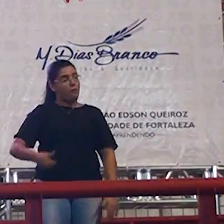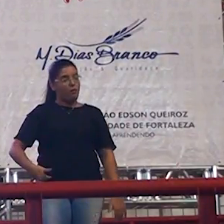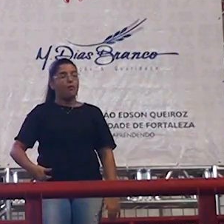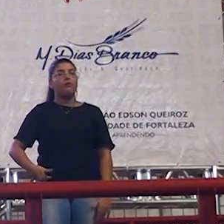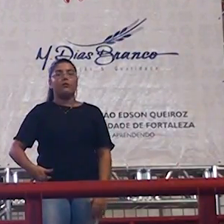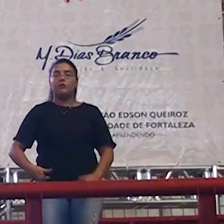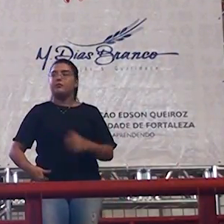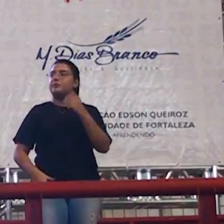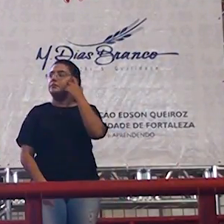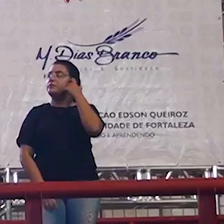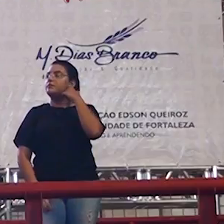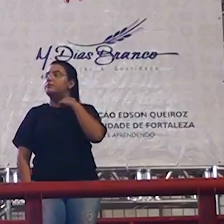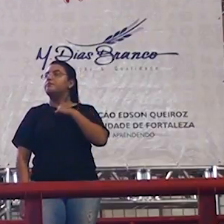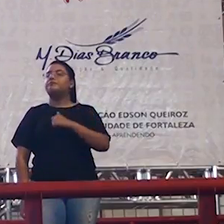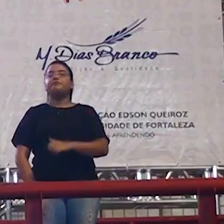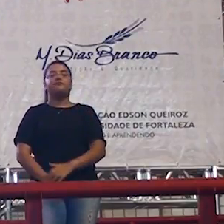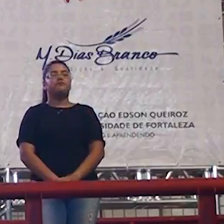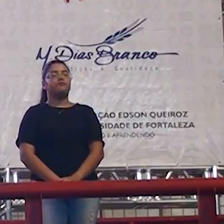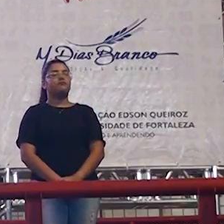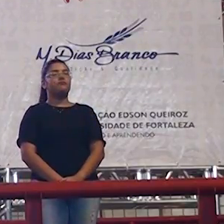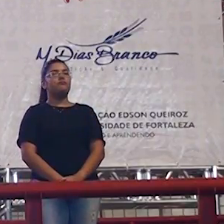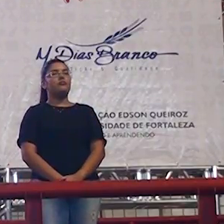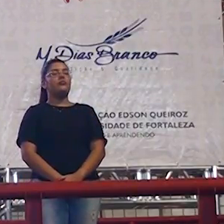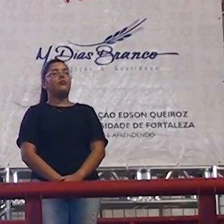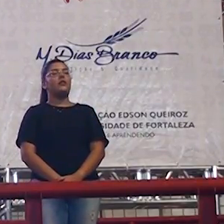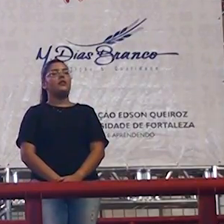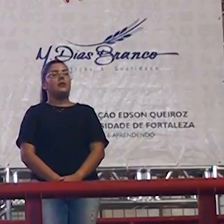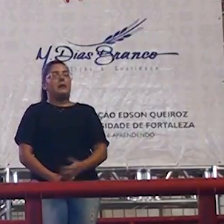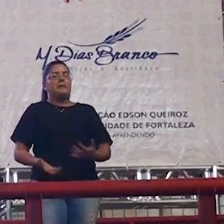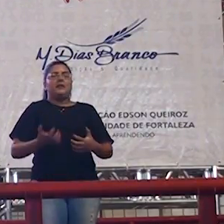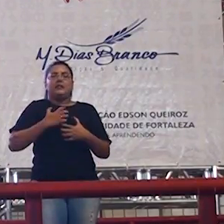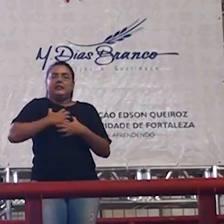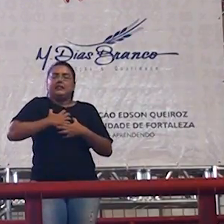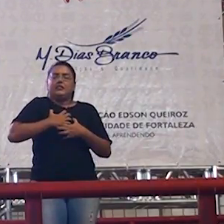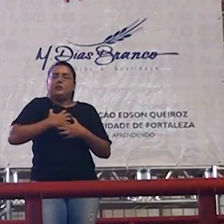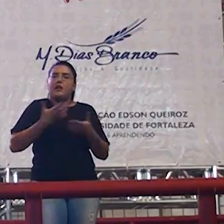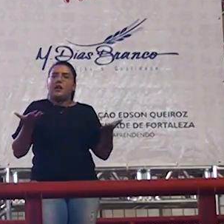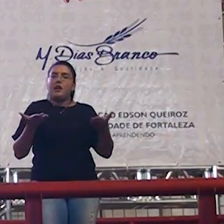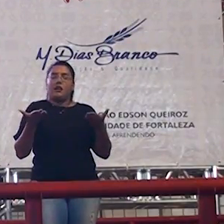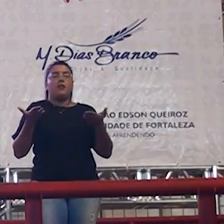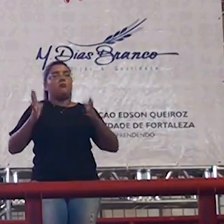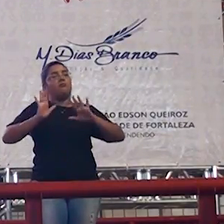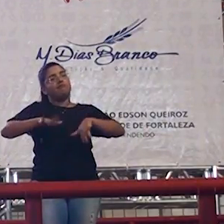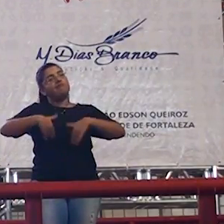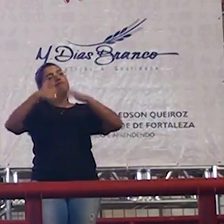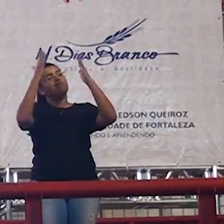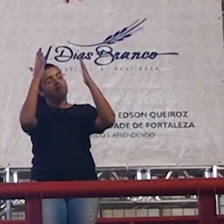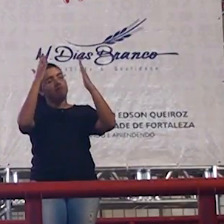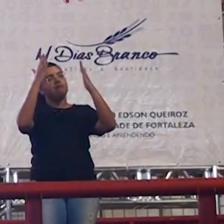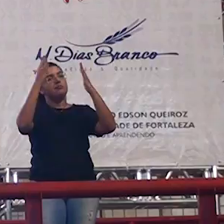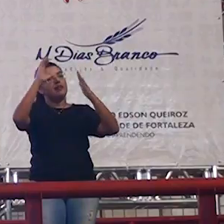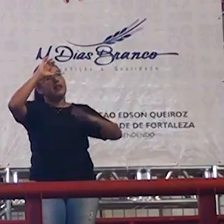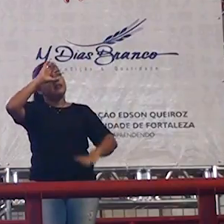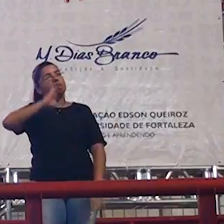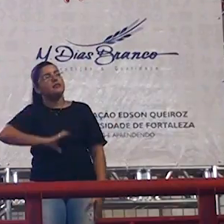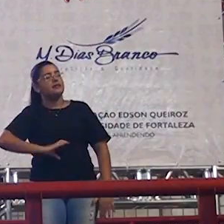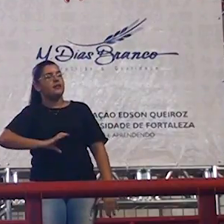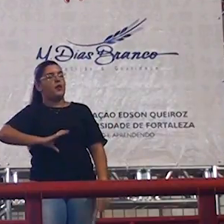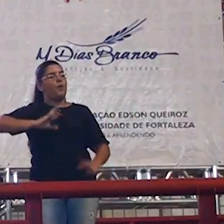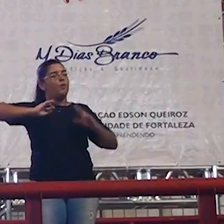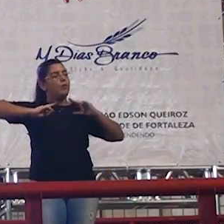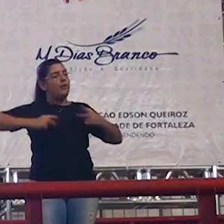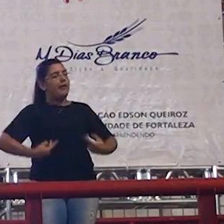Nós da escola pública, o primeiro sentimento que nós temos em crescer como cidadão, como